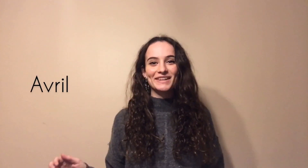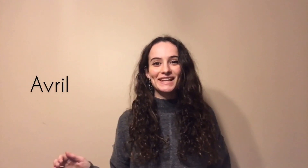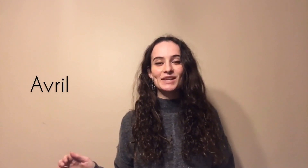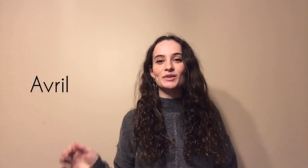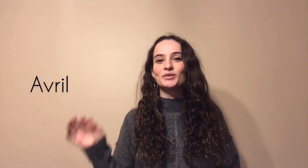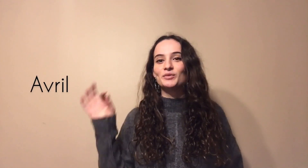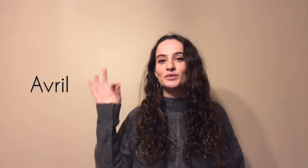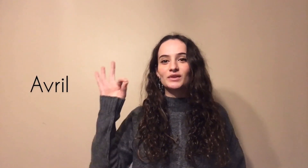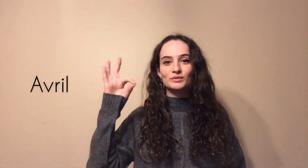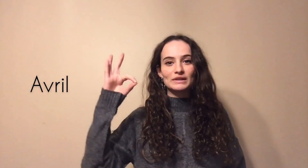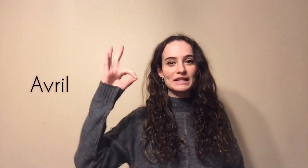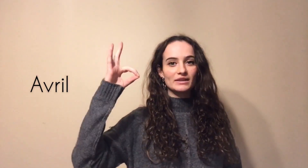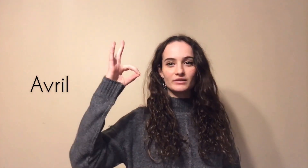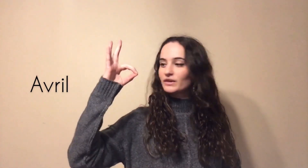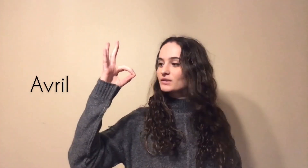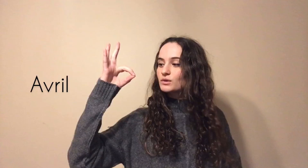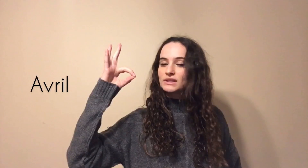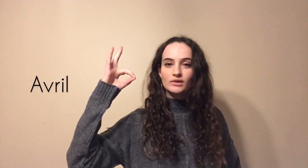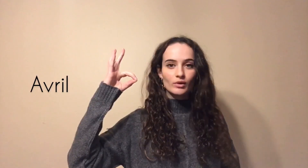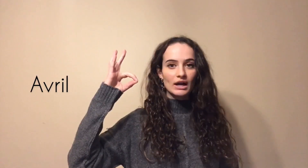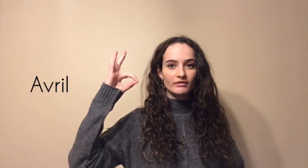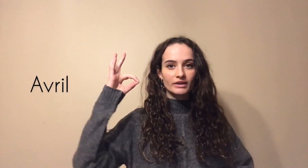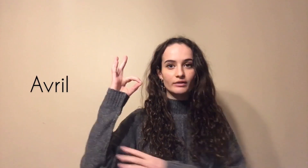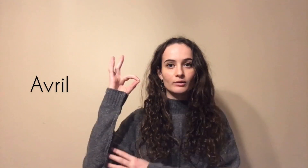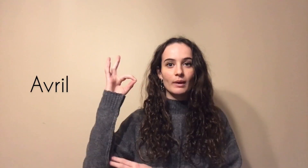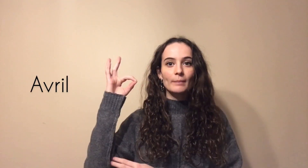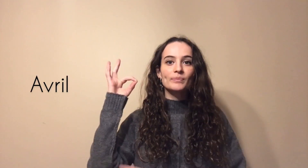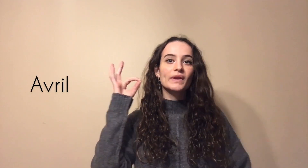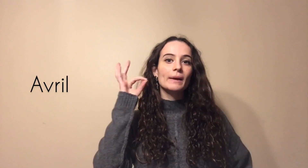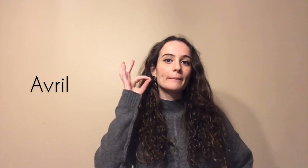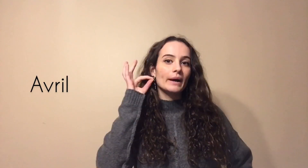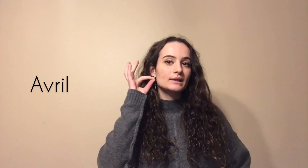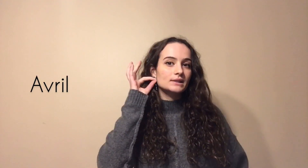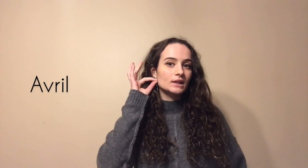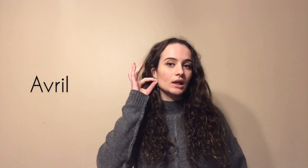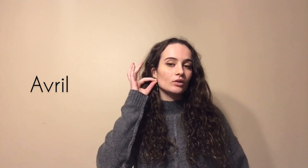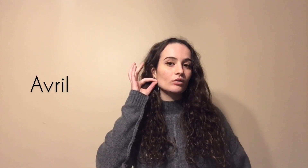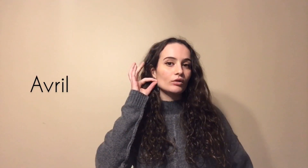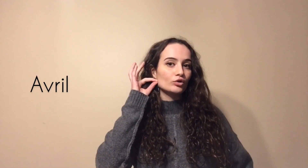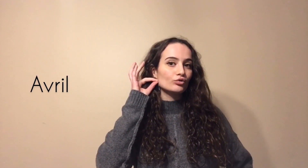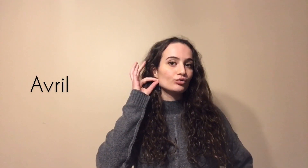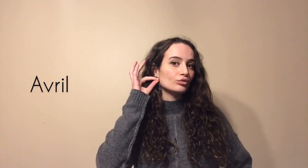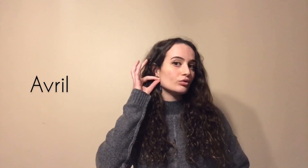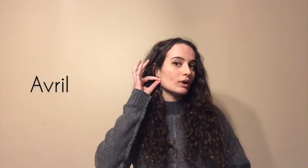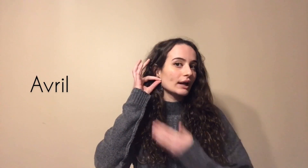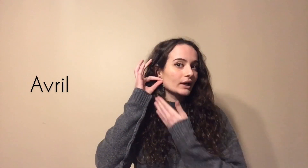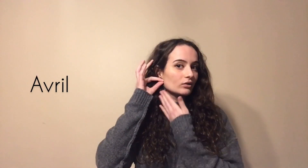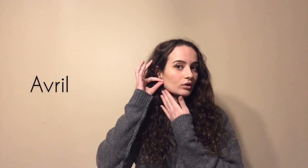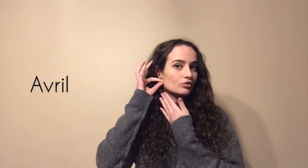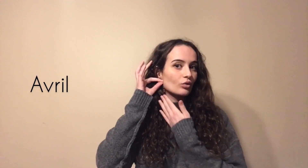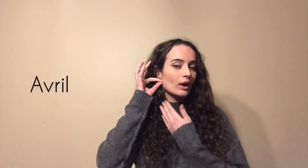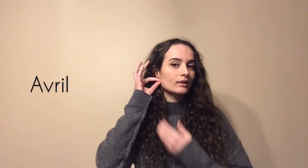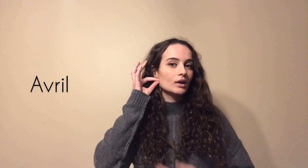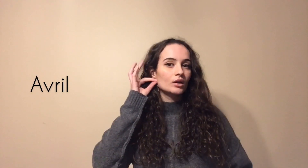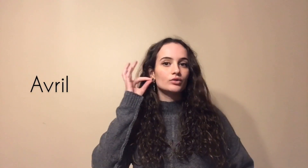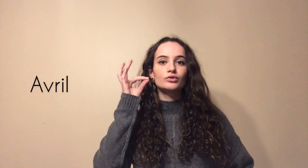Avril, donc vous allez faire ce signe-là avec votre main, partir de votre joue, de l'arrière de votre joue droite jusqu'au